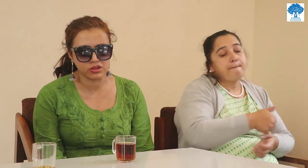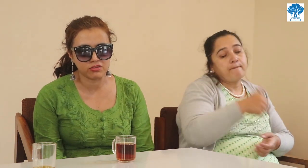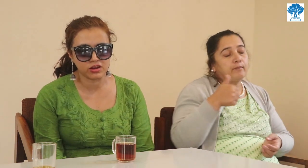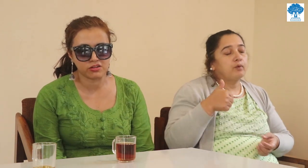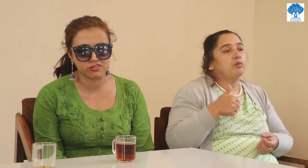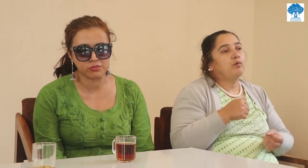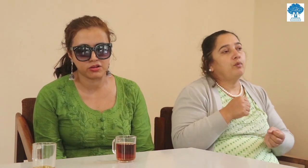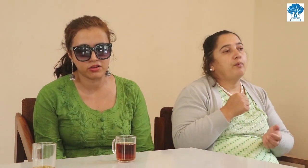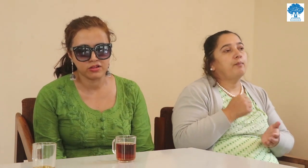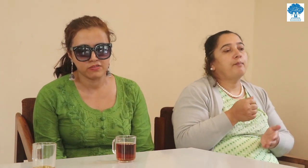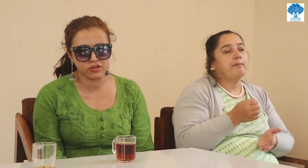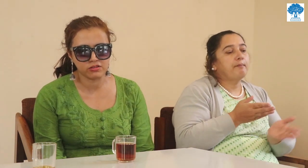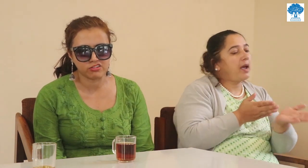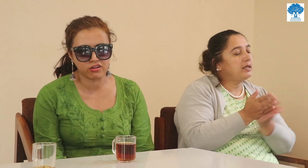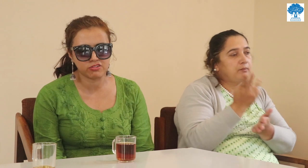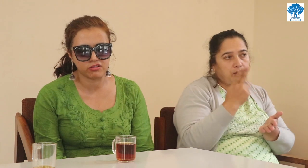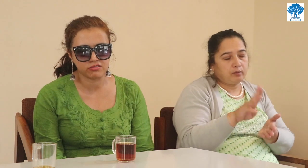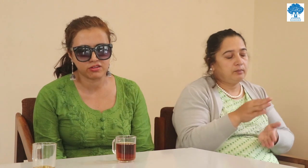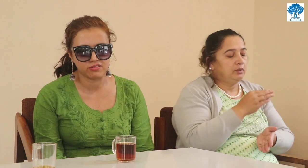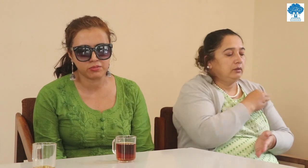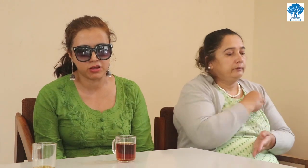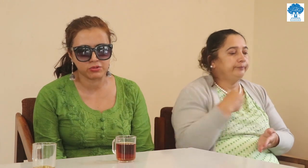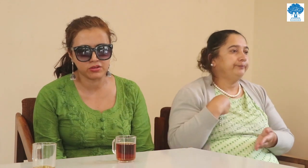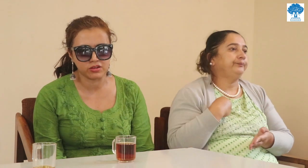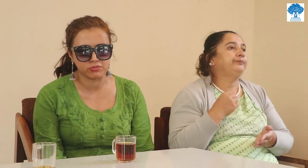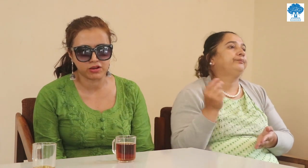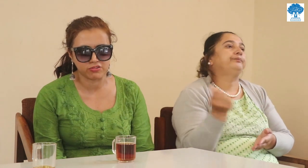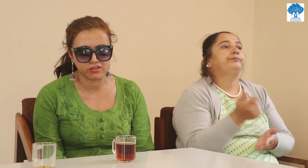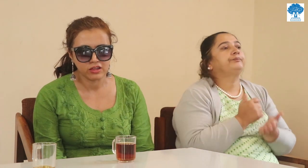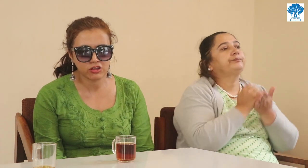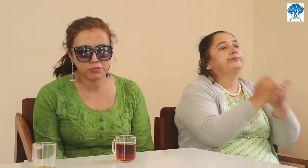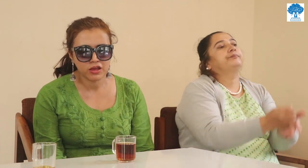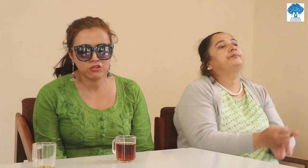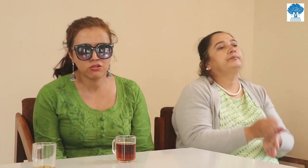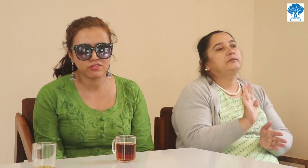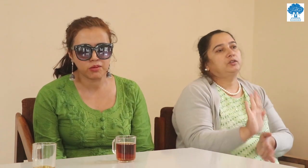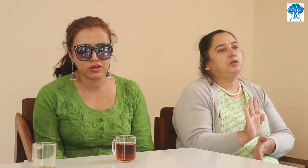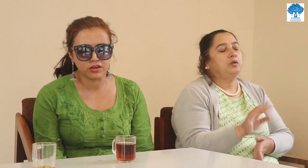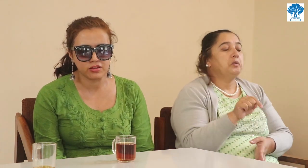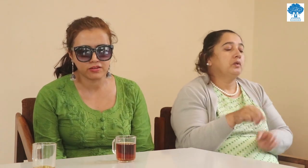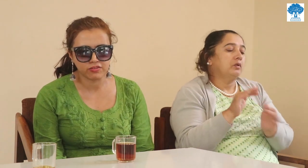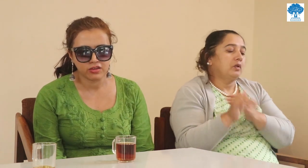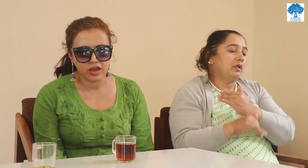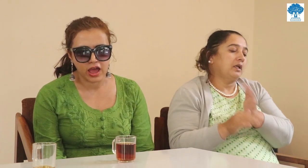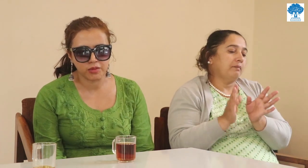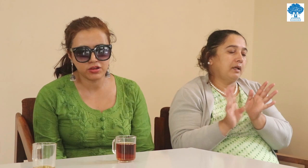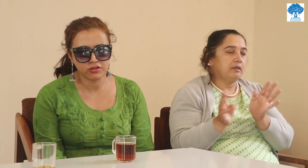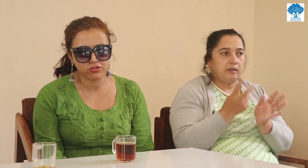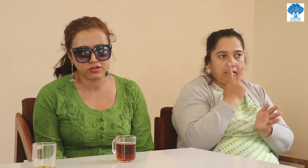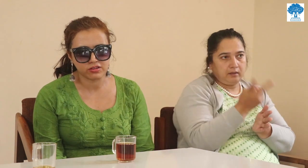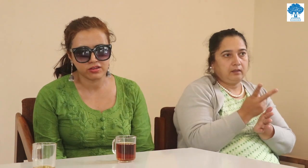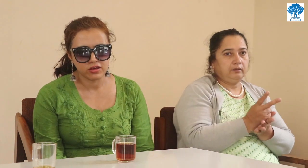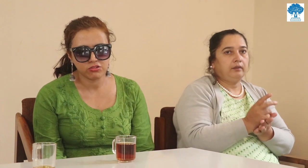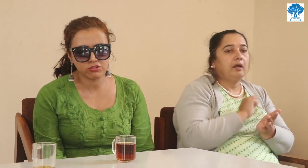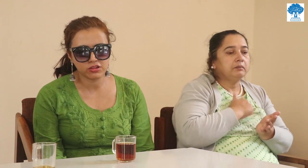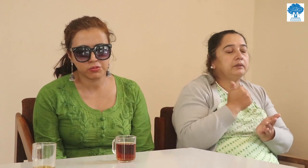हामी धेरैजना डाक्टर साहबहरूले धेरै सहज स्वास्थ्य सेवाहरू पनि दिनुभएको छ. तथापि यो हिसाबले हेरिरहँदा चाहिँ हामीले